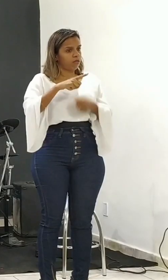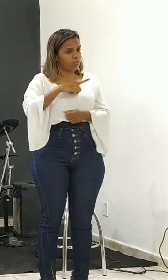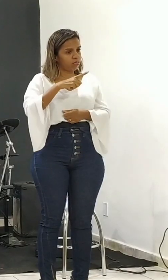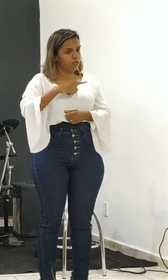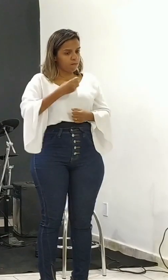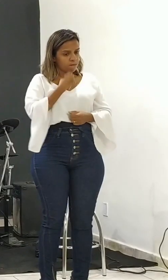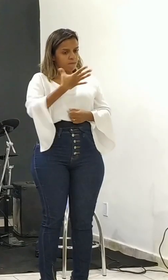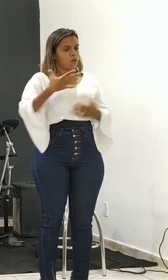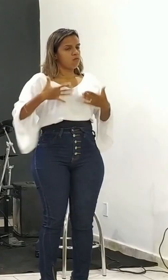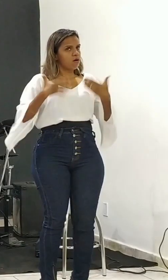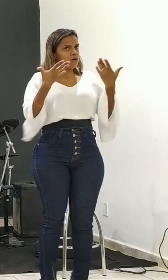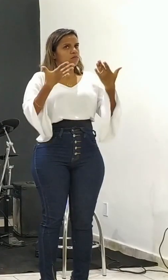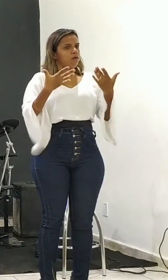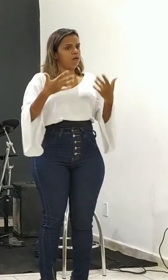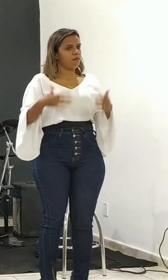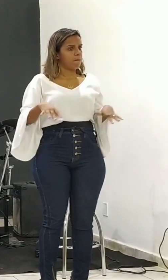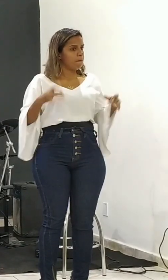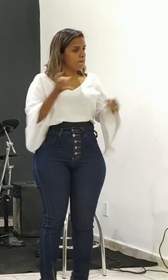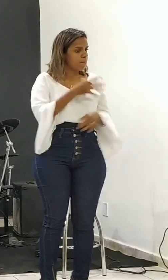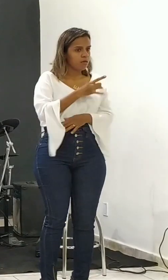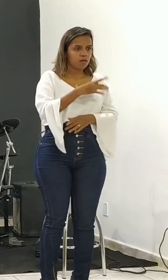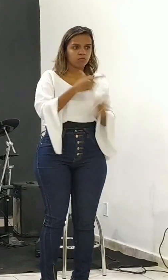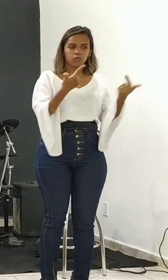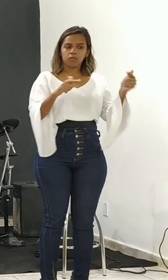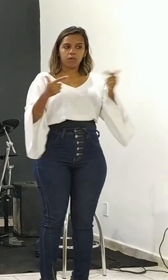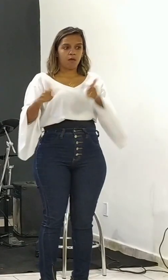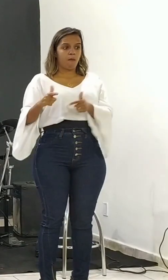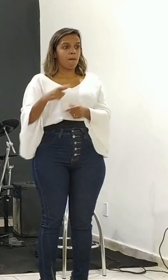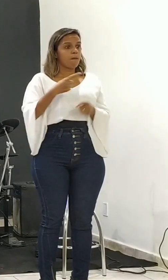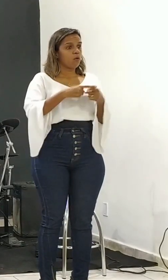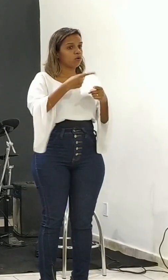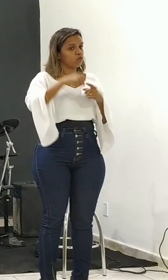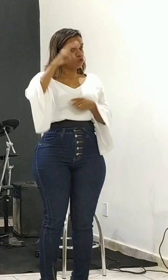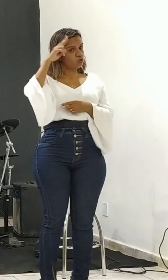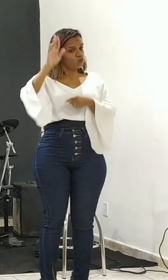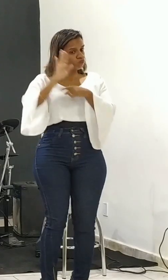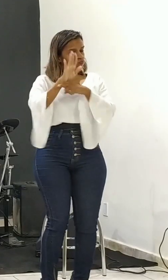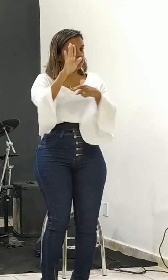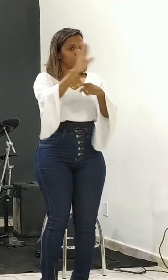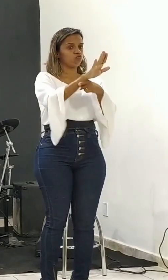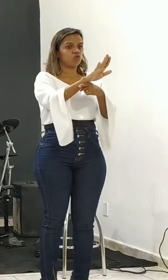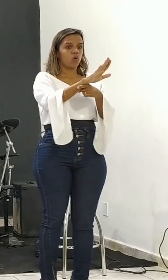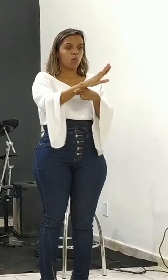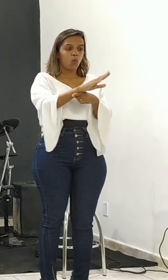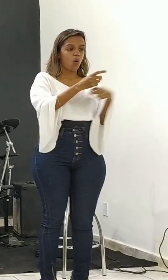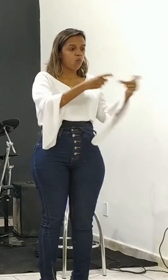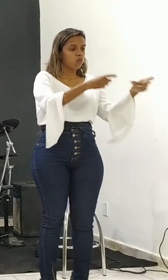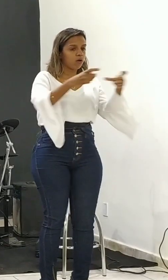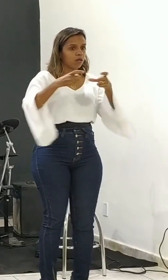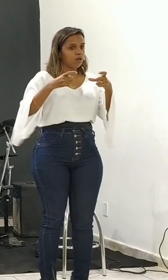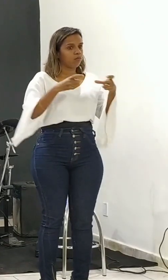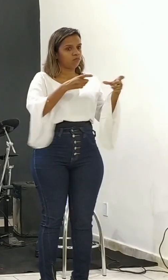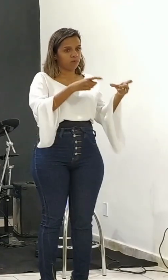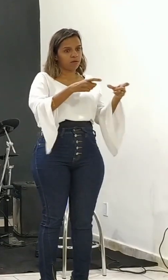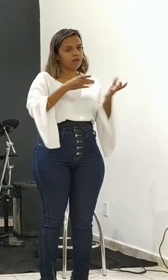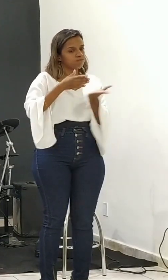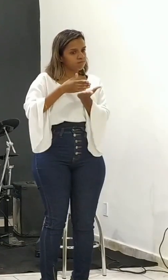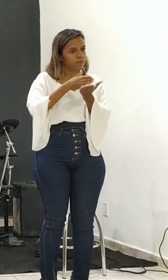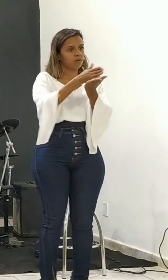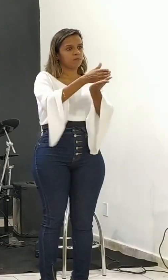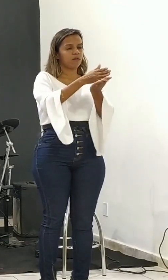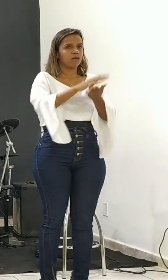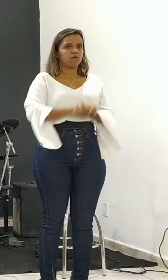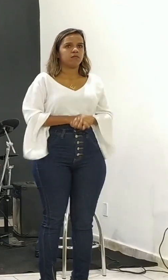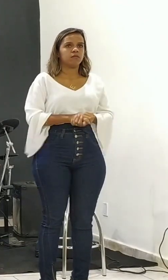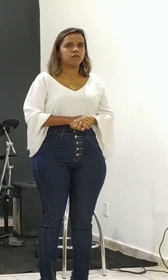temas nem te espantes, porque o Senhor teu Deus é contigo por onde quer que andares.